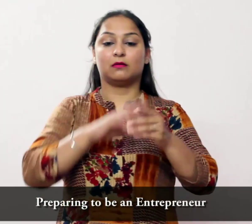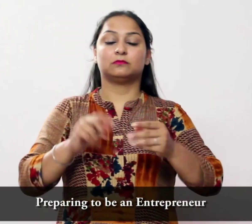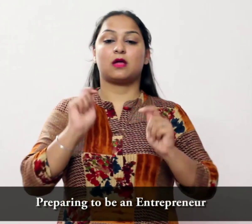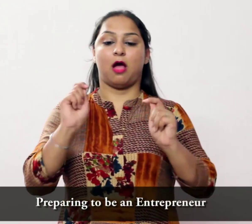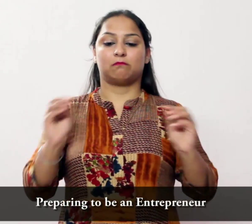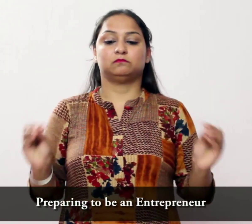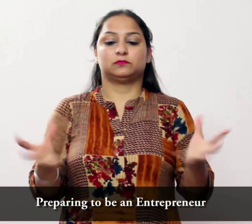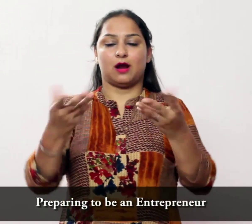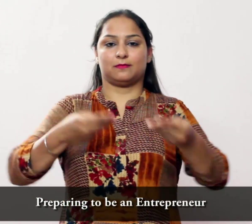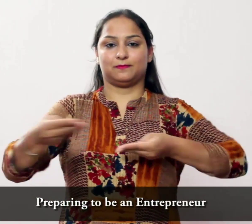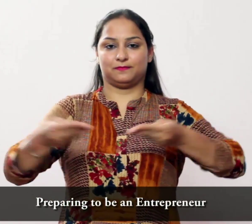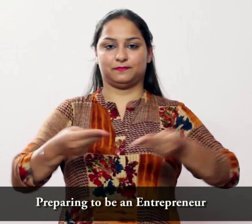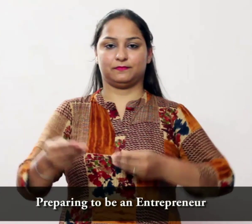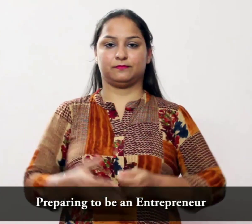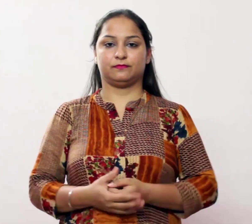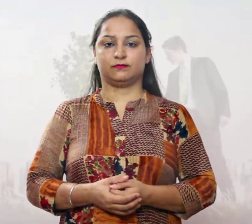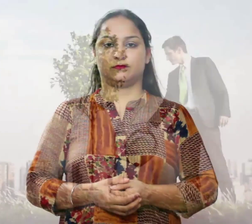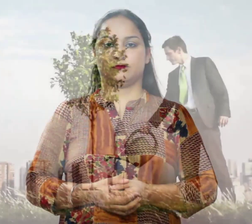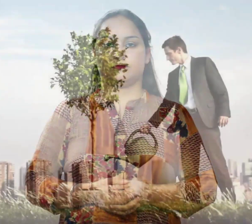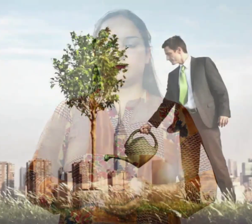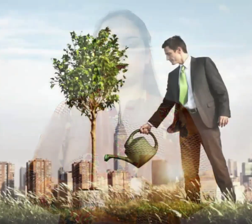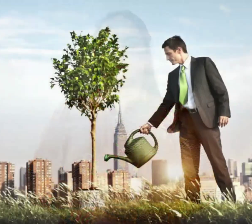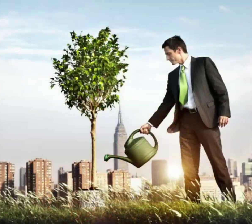एक उद्यमी बनने की तैयारी।